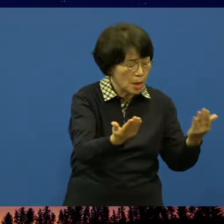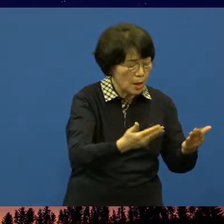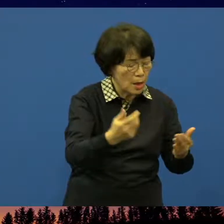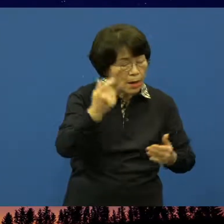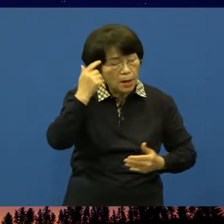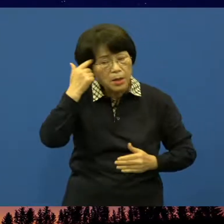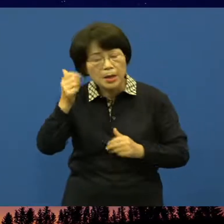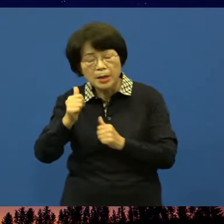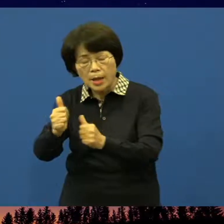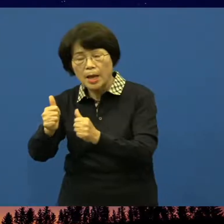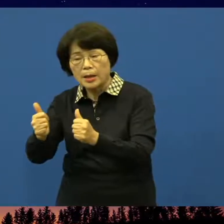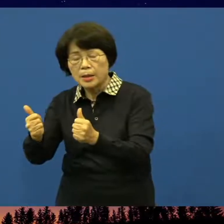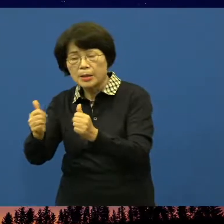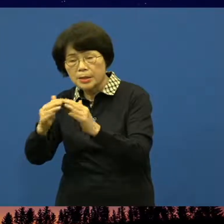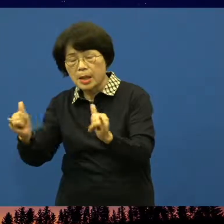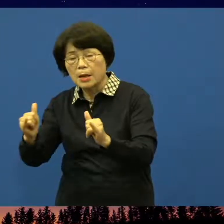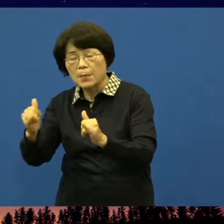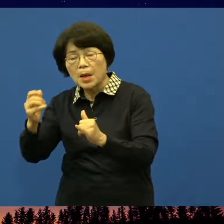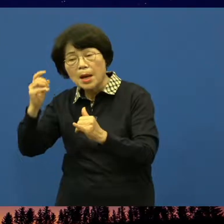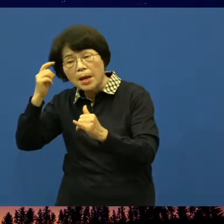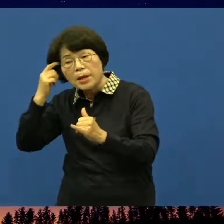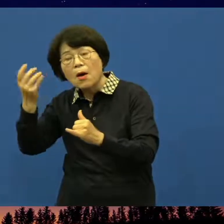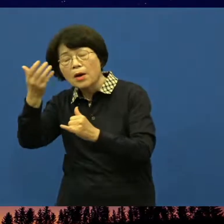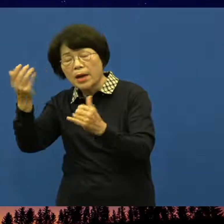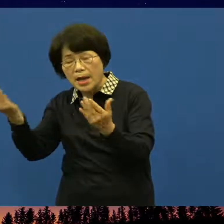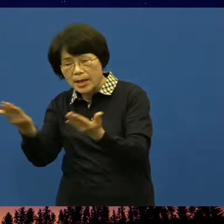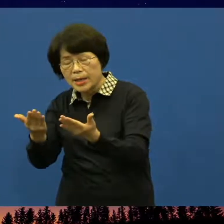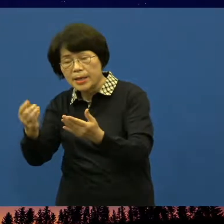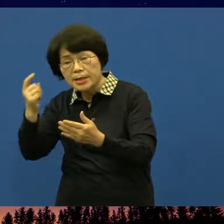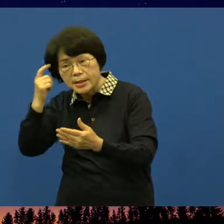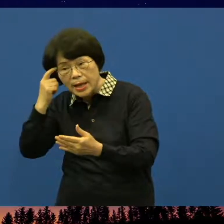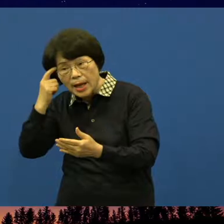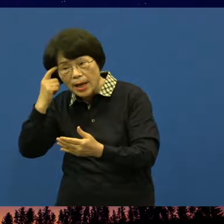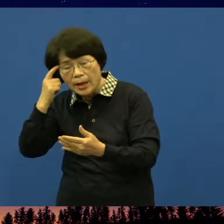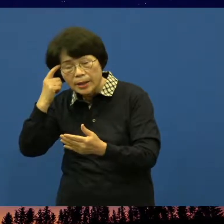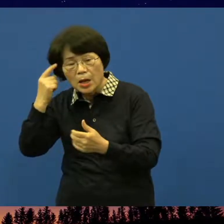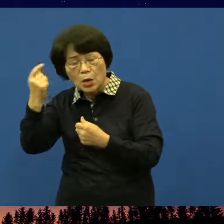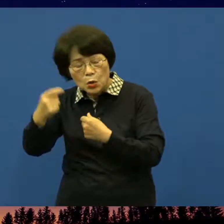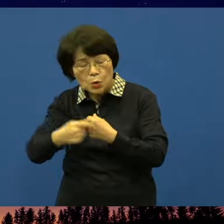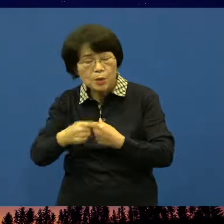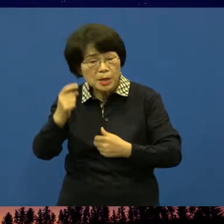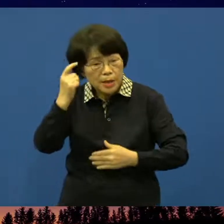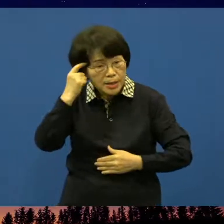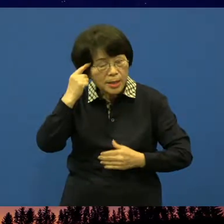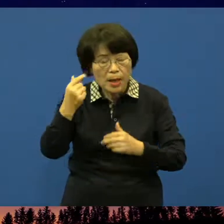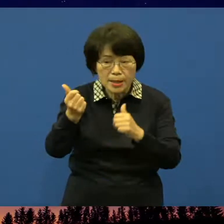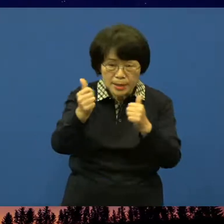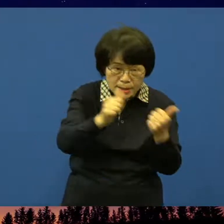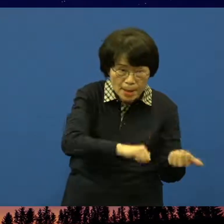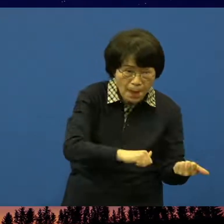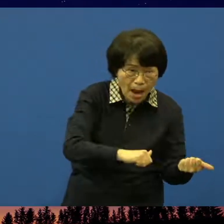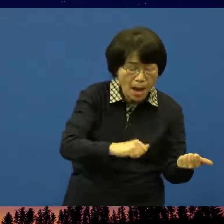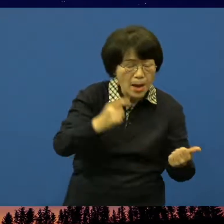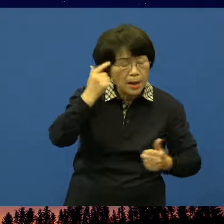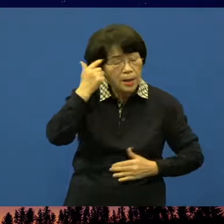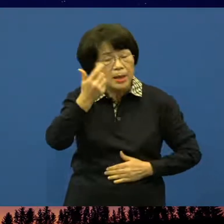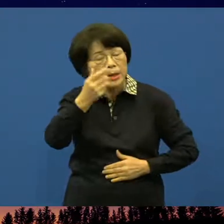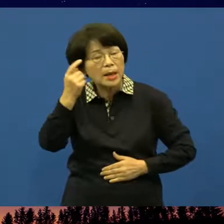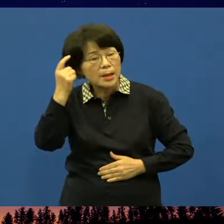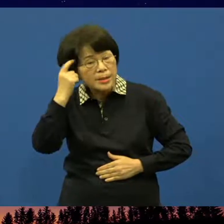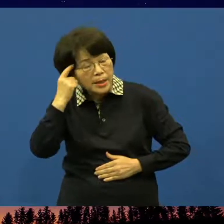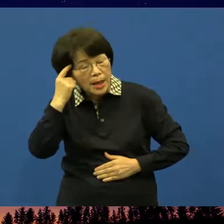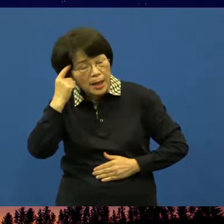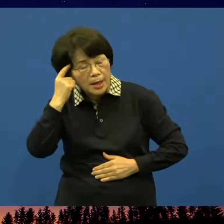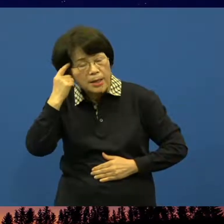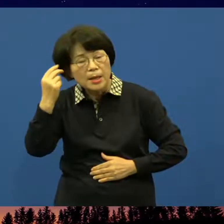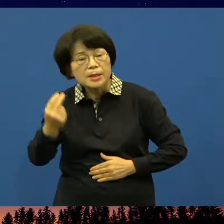영의 일을 생각하나니 육신의 생각은 사망이요 영의 생각은 생명과